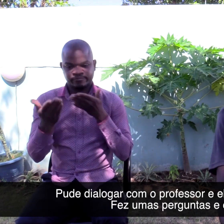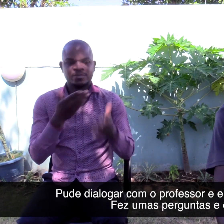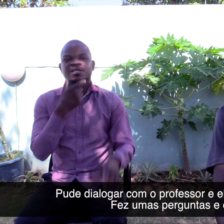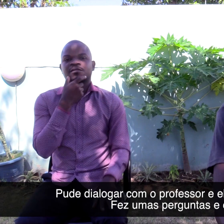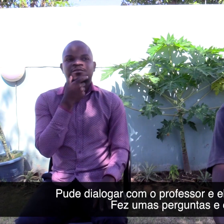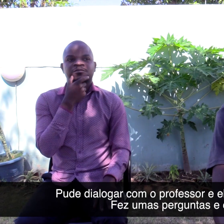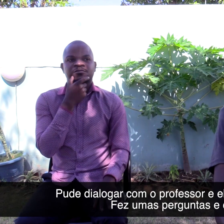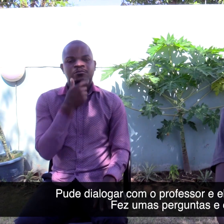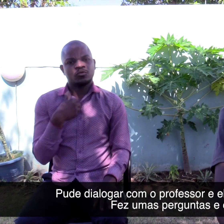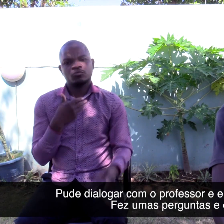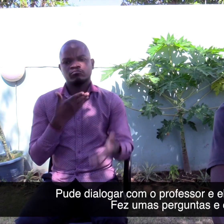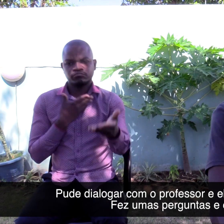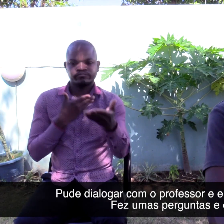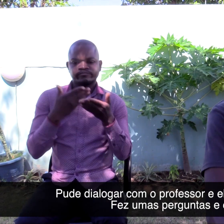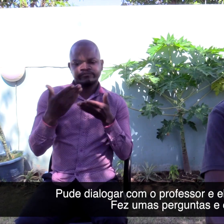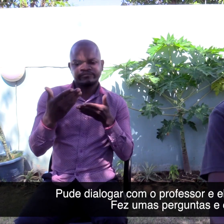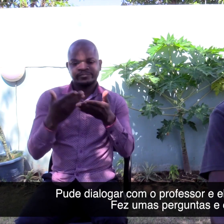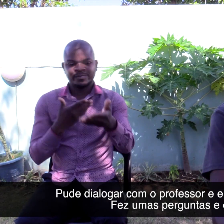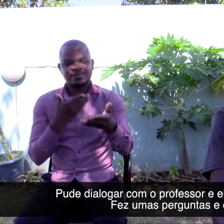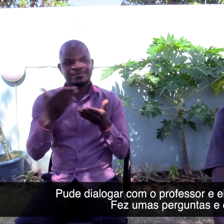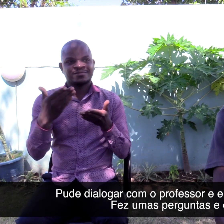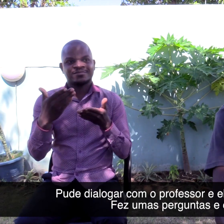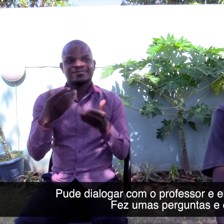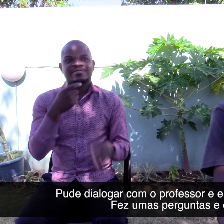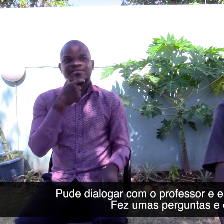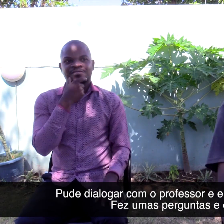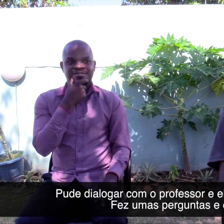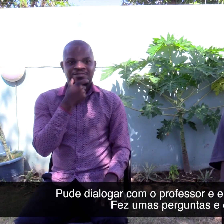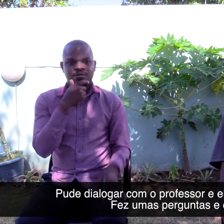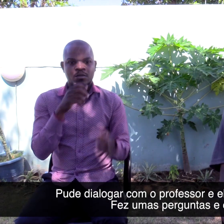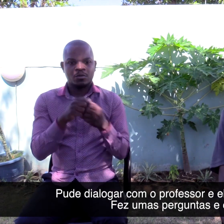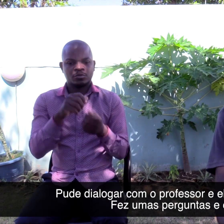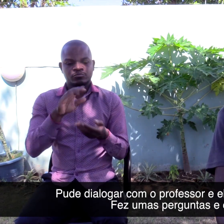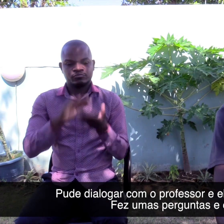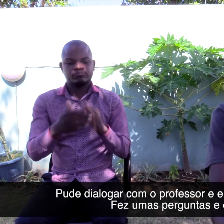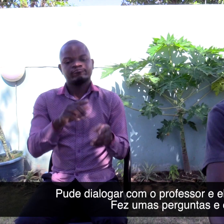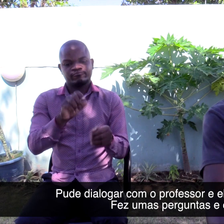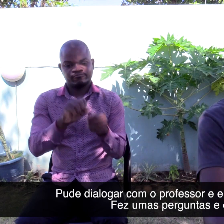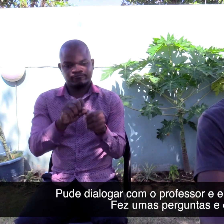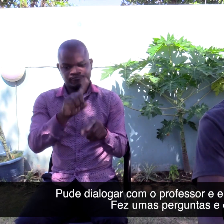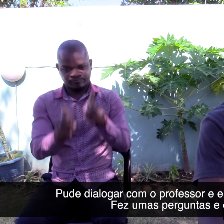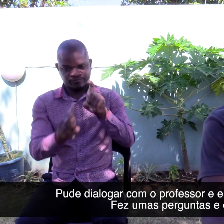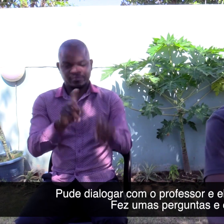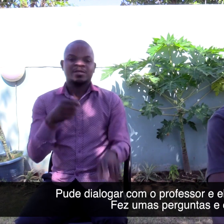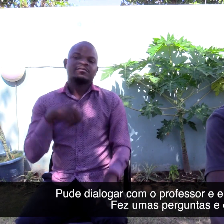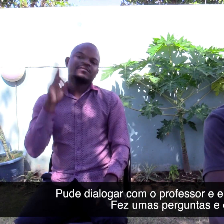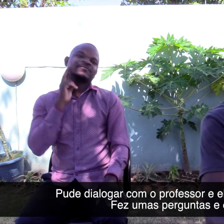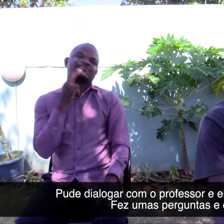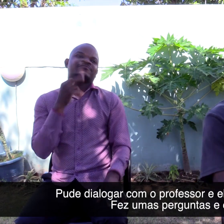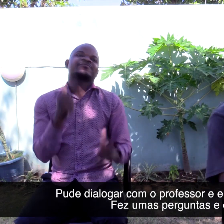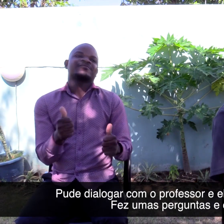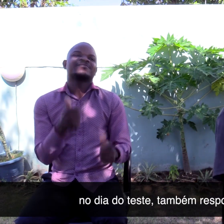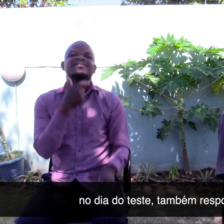falei com o professor, fez algumas perguntas e eu respondi.